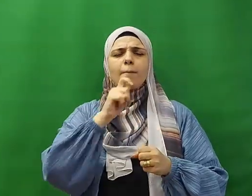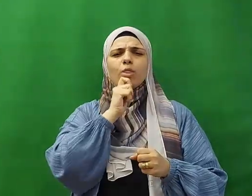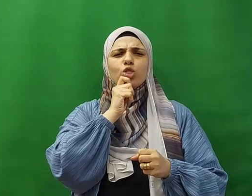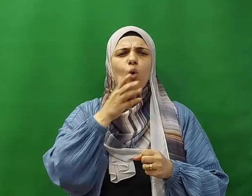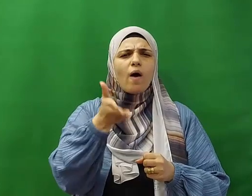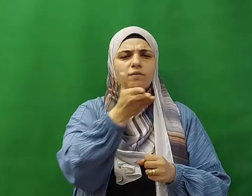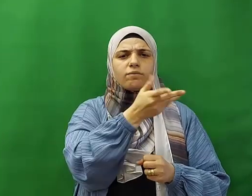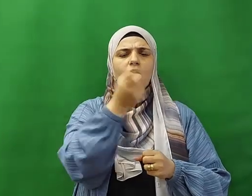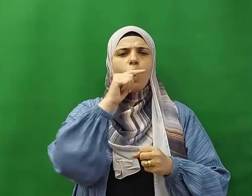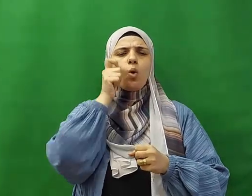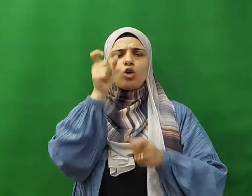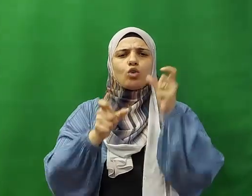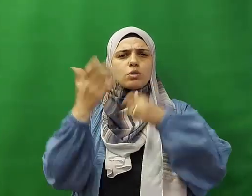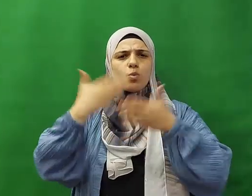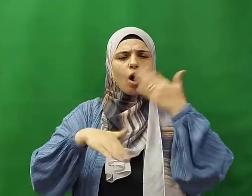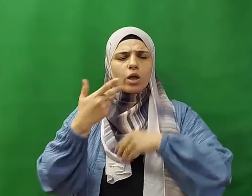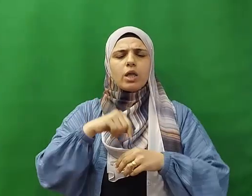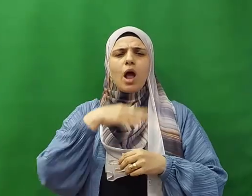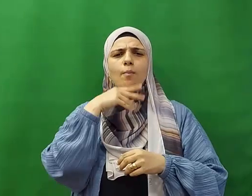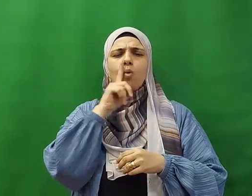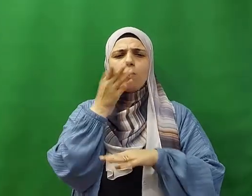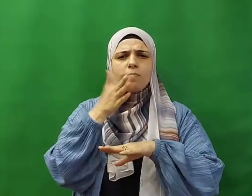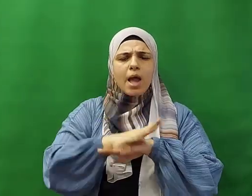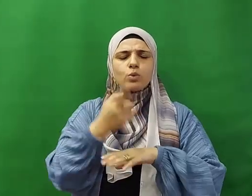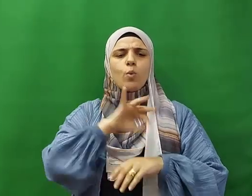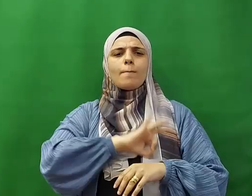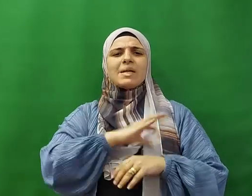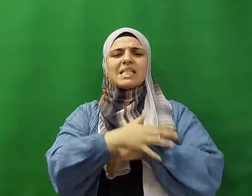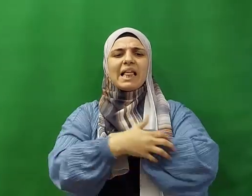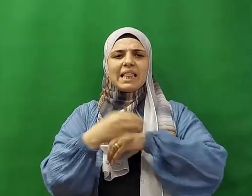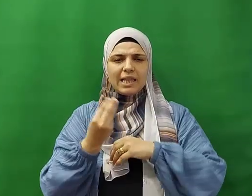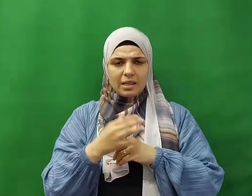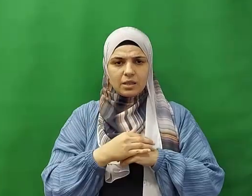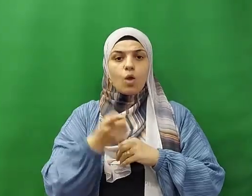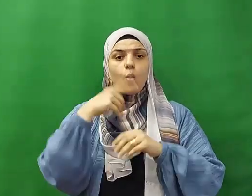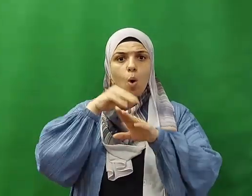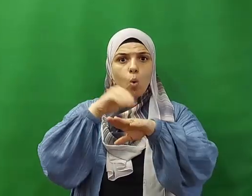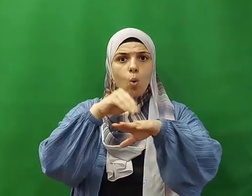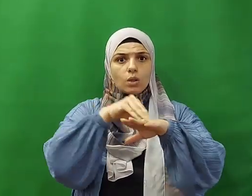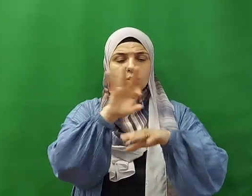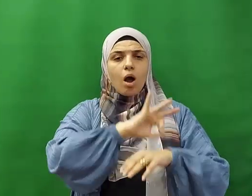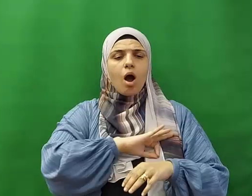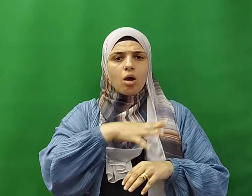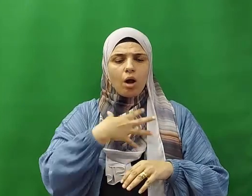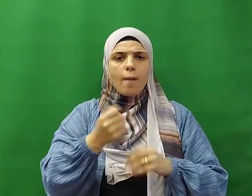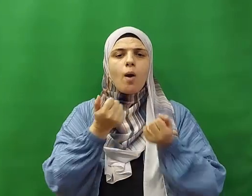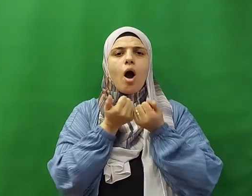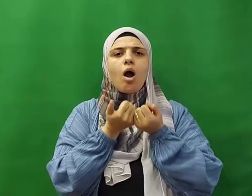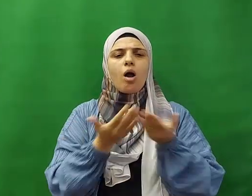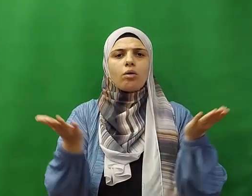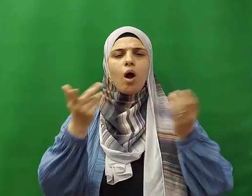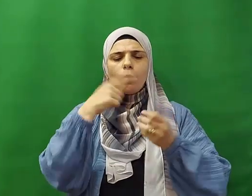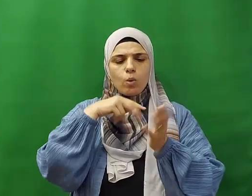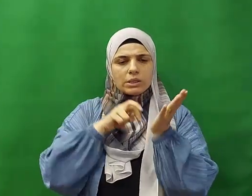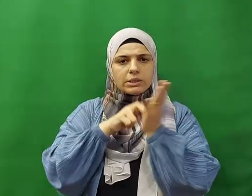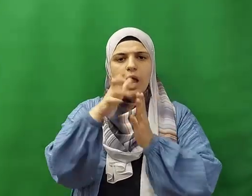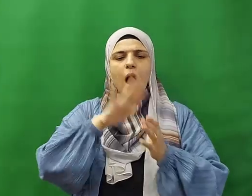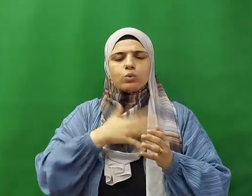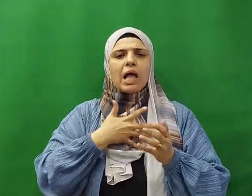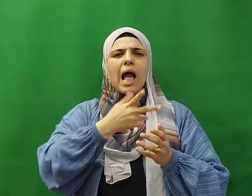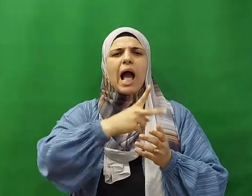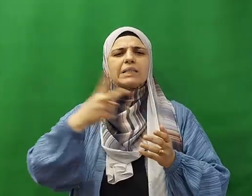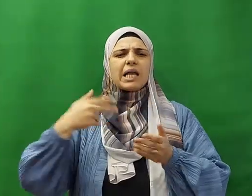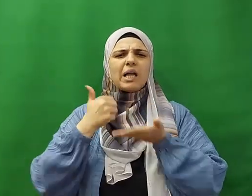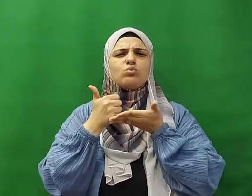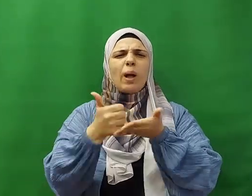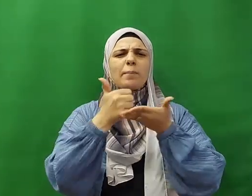رحيما بالضعفاء وذوي الهمم واليتامى والمساكين، ويوصي برحمتهم وإكرامهم، ويسعى في